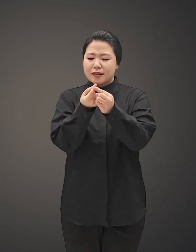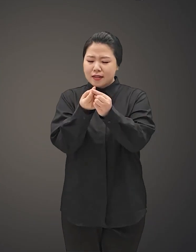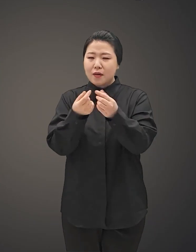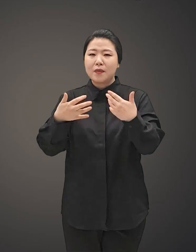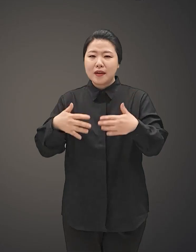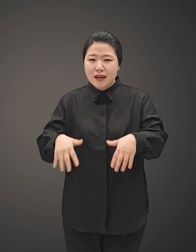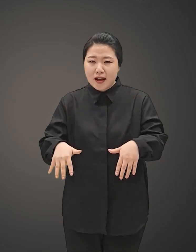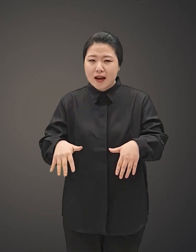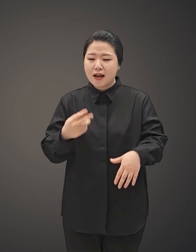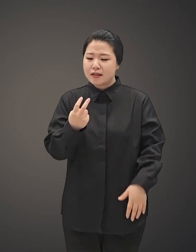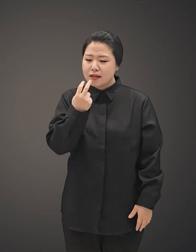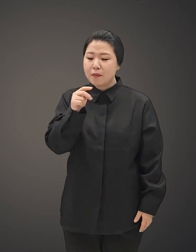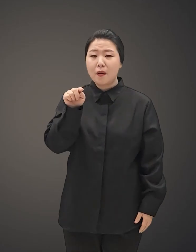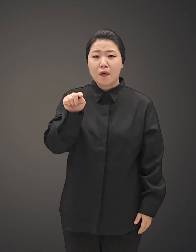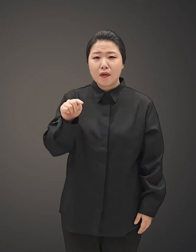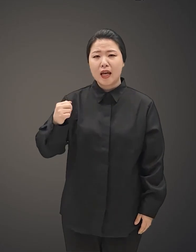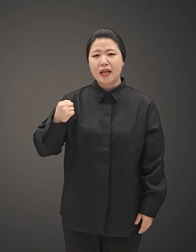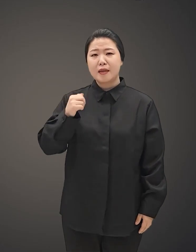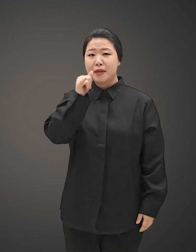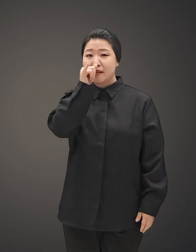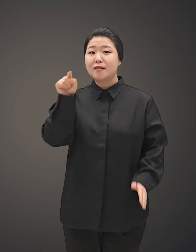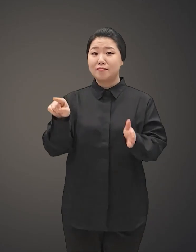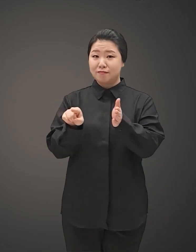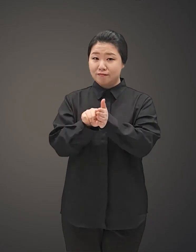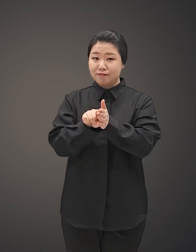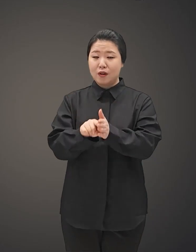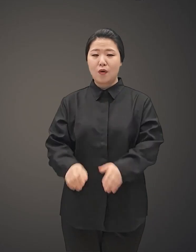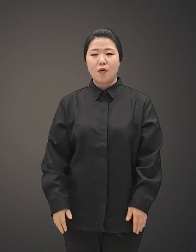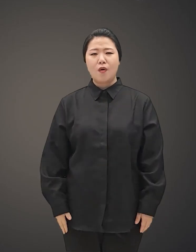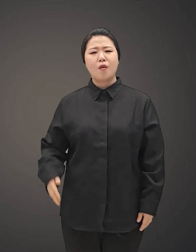지극히 작고 연약한 것들에게도 나름의 힘이 있다고 믿으며